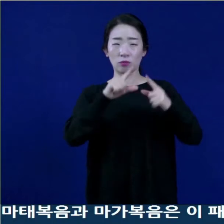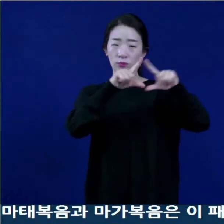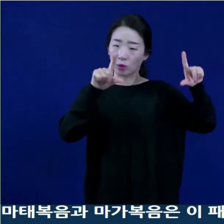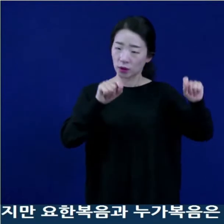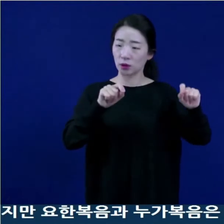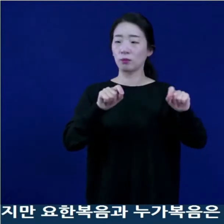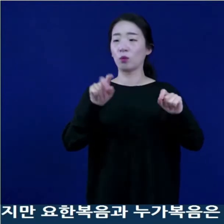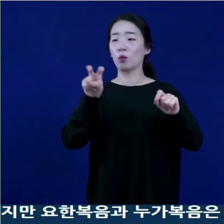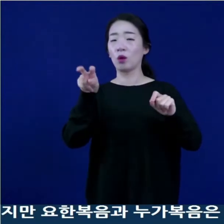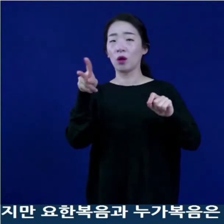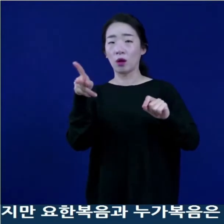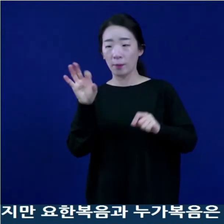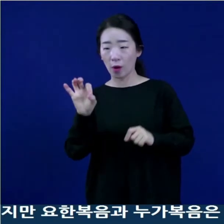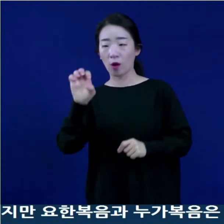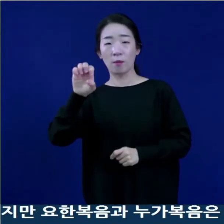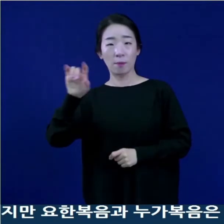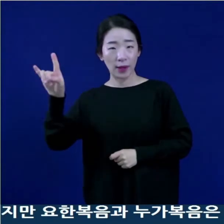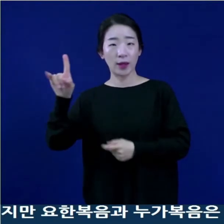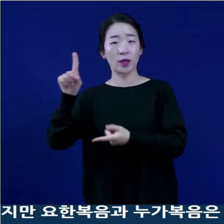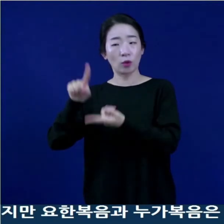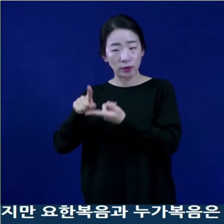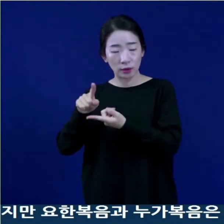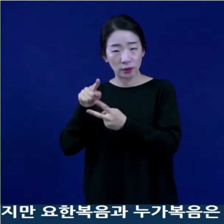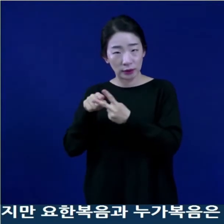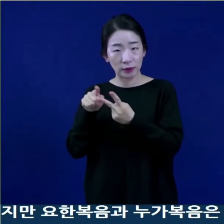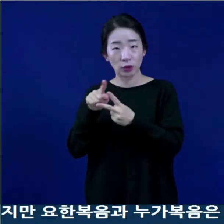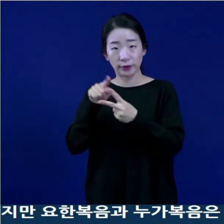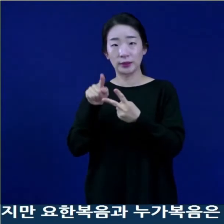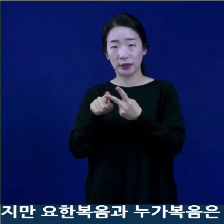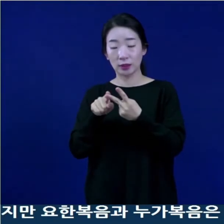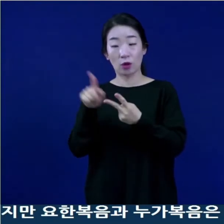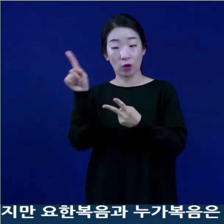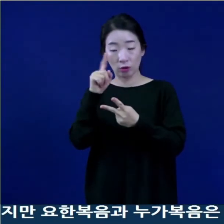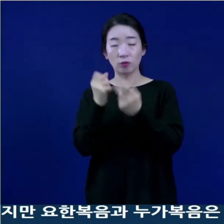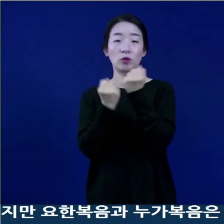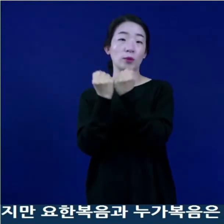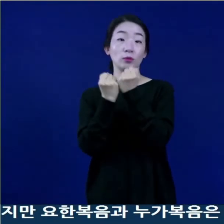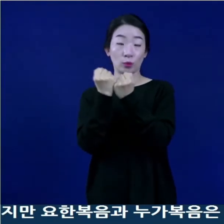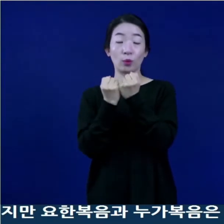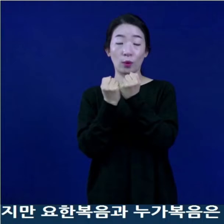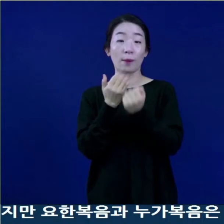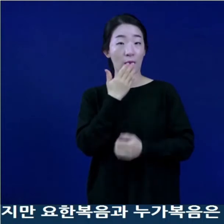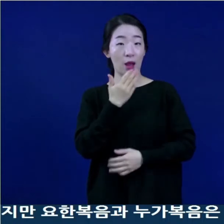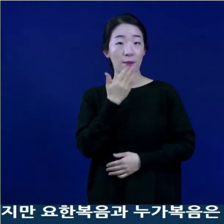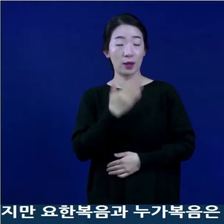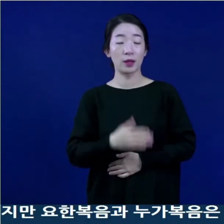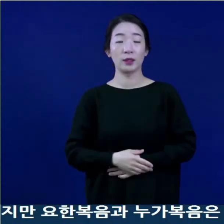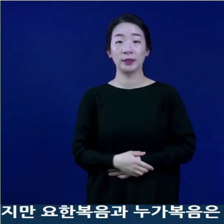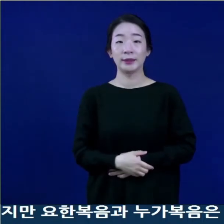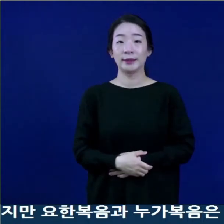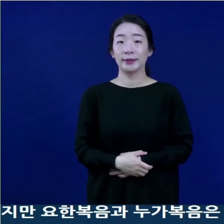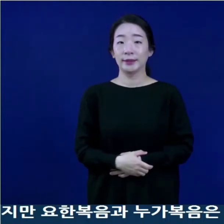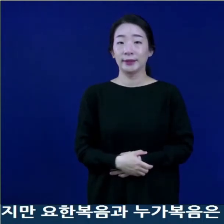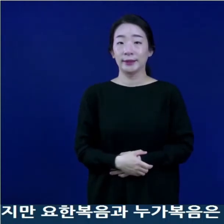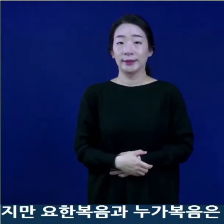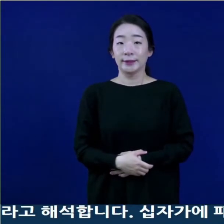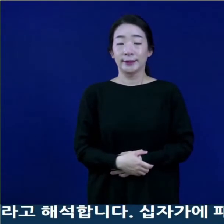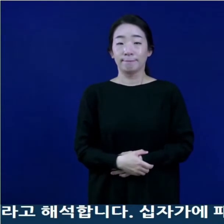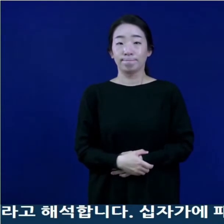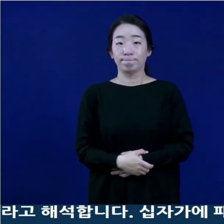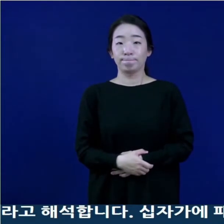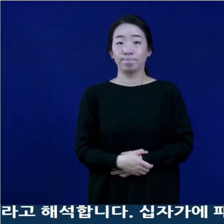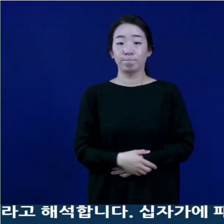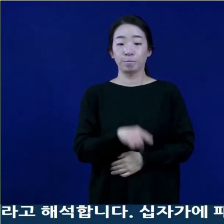그것은 어떤 해석도 가능하다고 볼 수 있겠습니다.